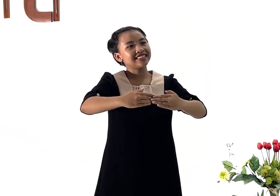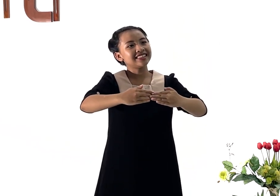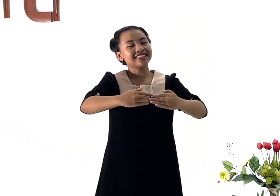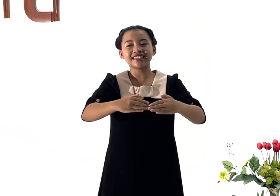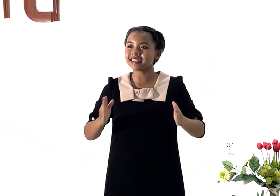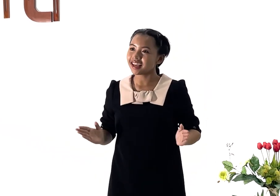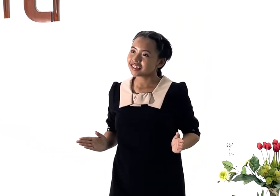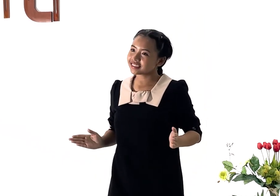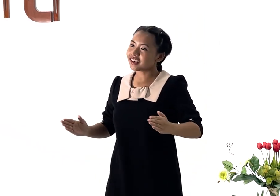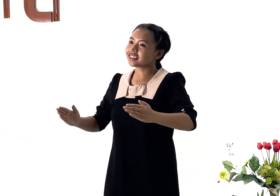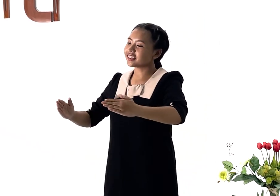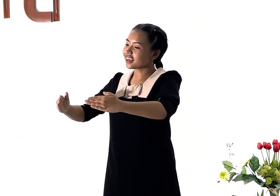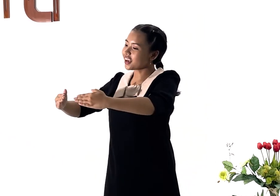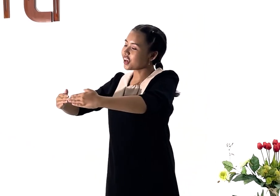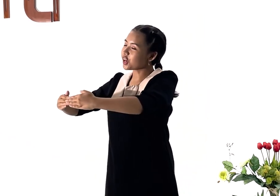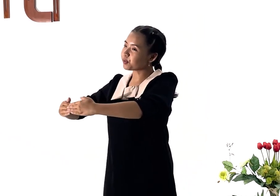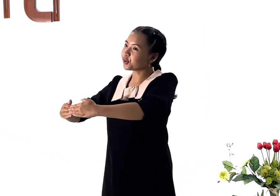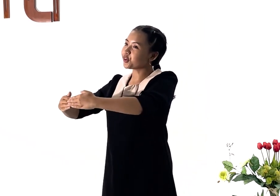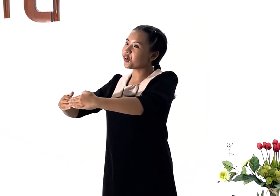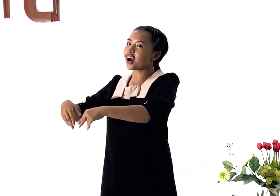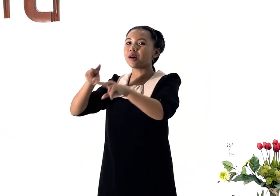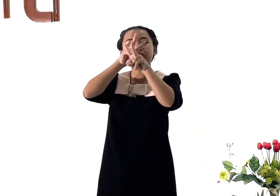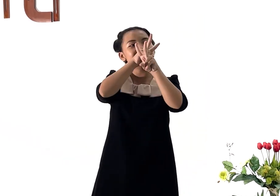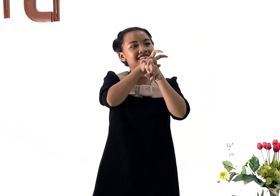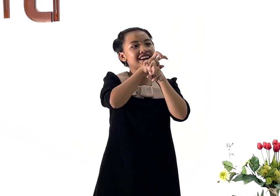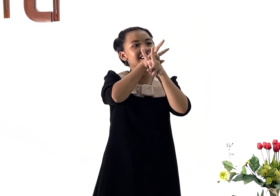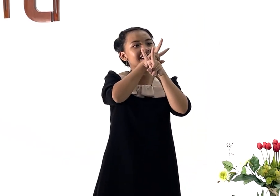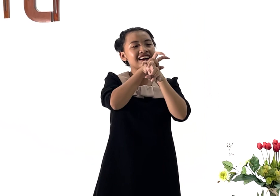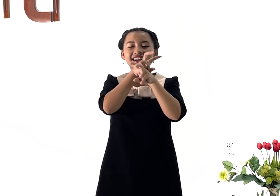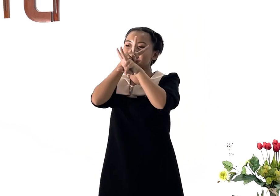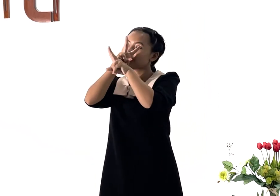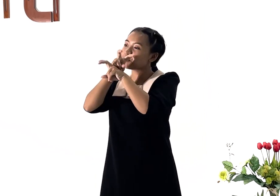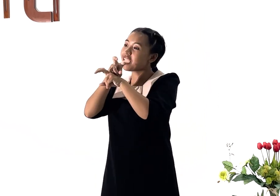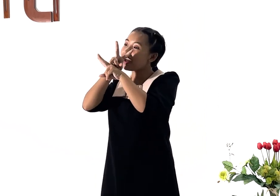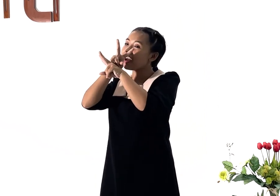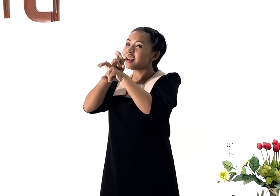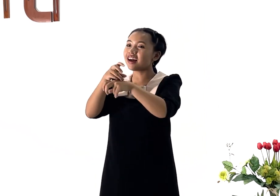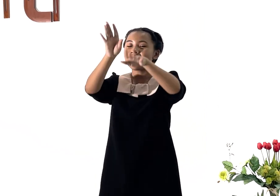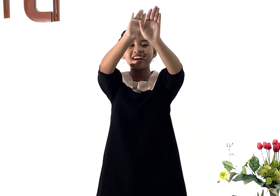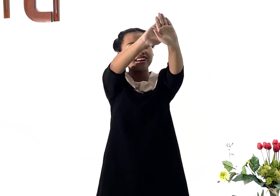부자는 자기의 부유함을 자랑하지 말아라